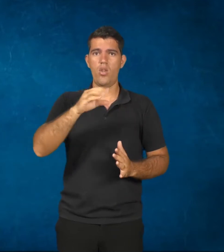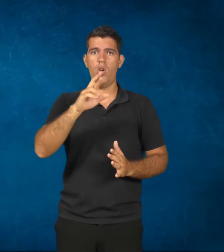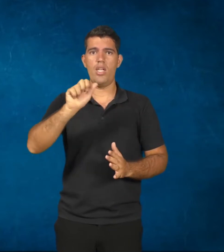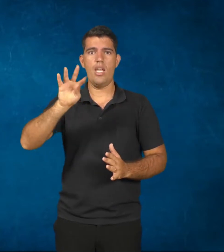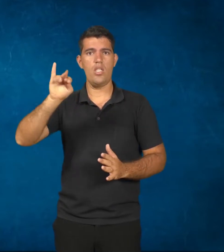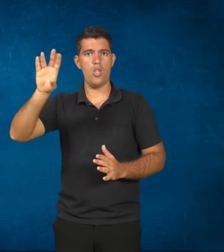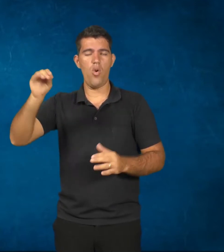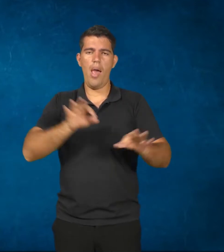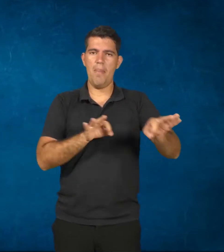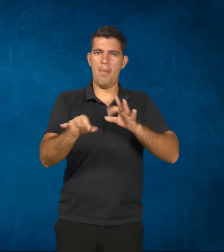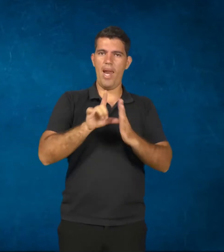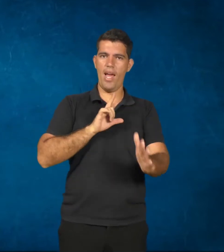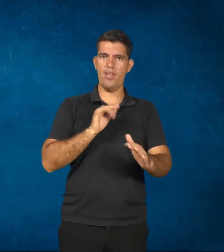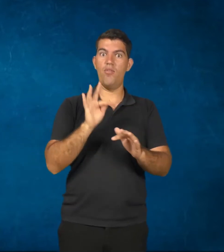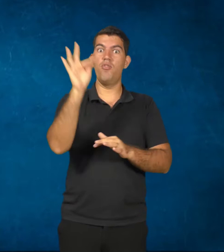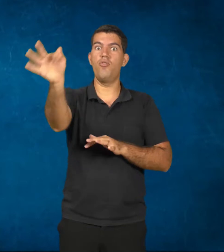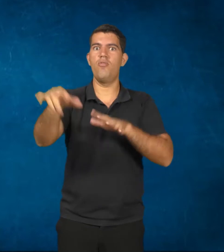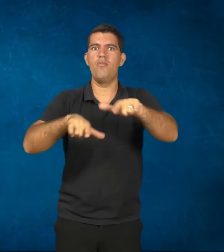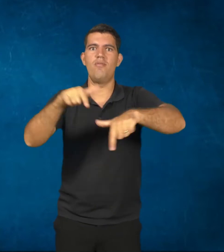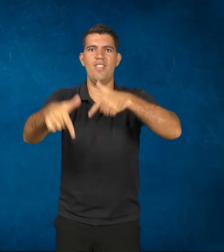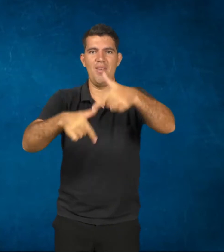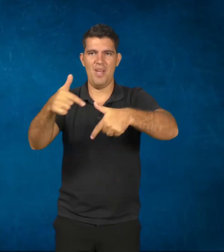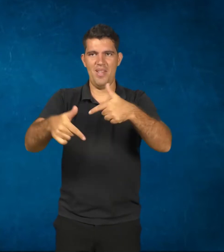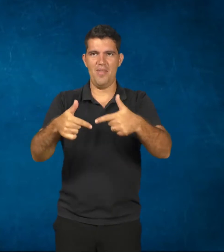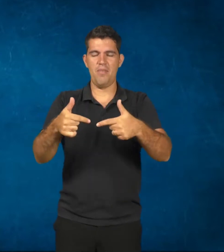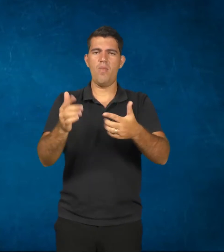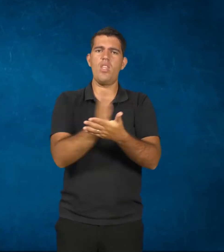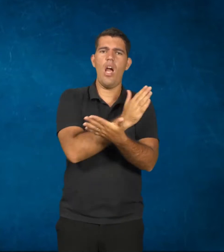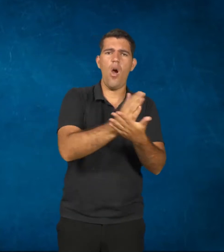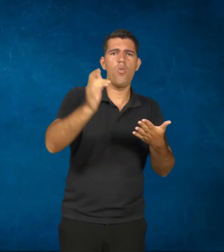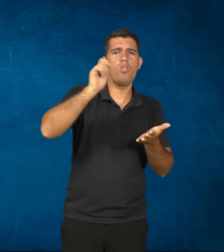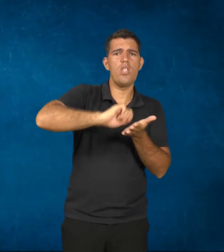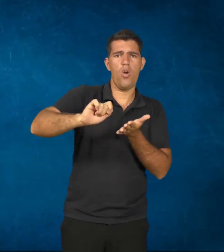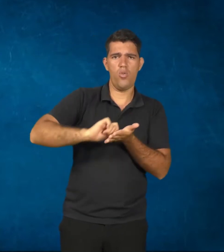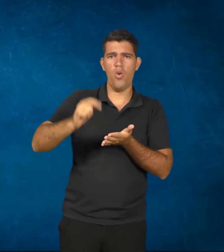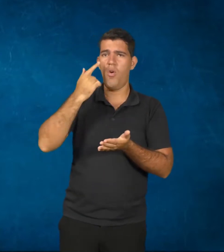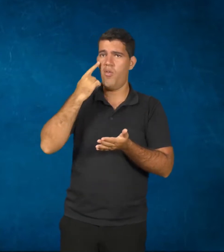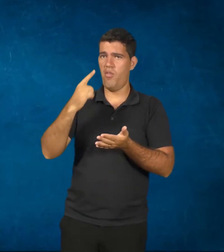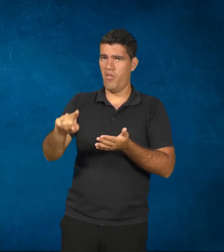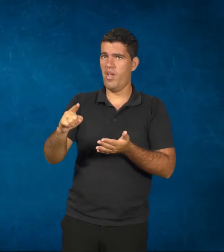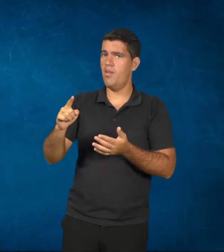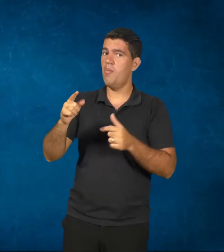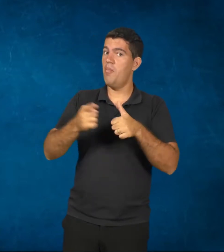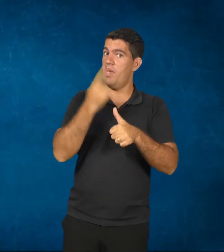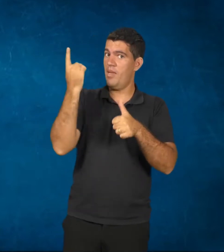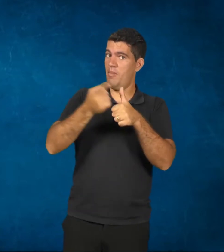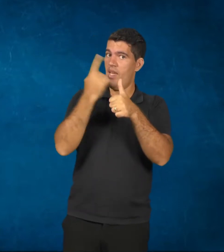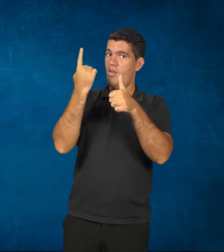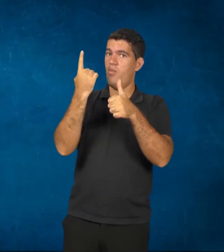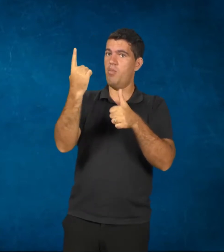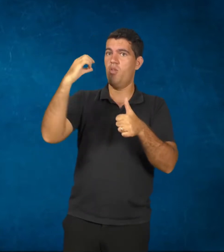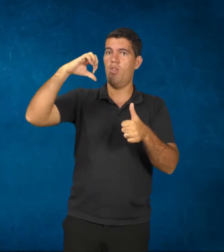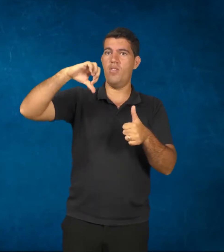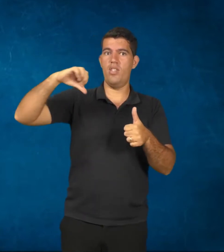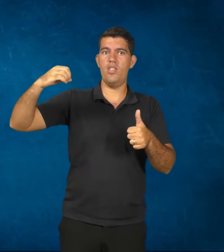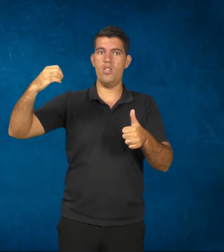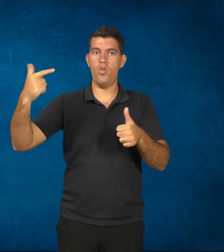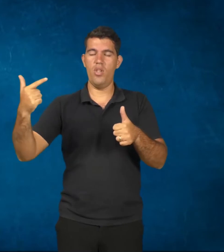a vida profissional. Alguns autores se destacam na teoria tradicional. Dewey em 1902, escreveu um